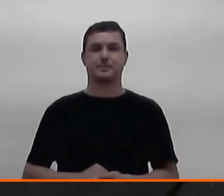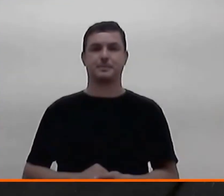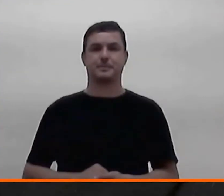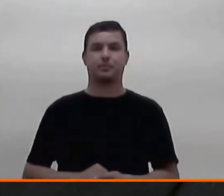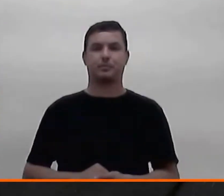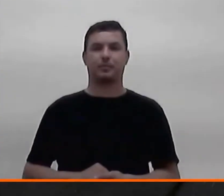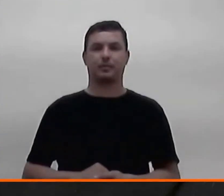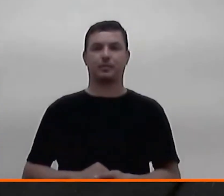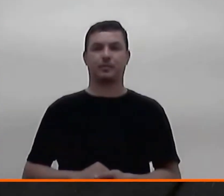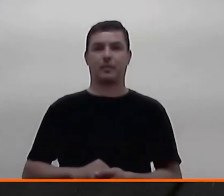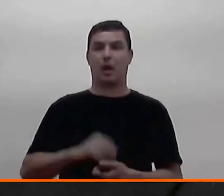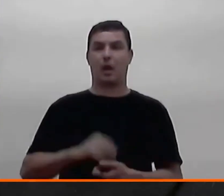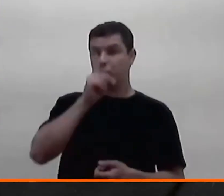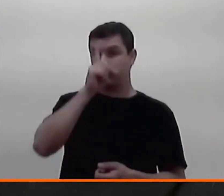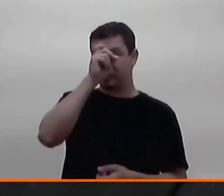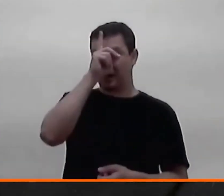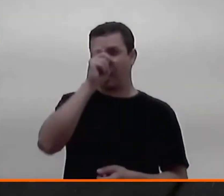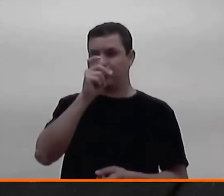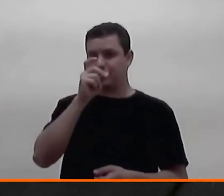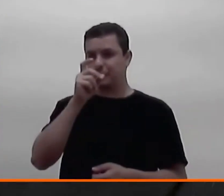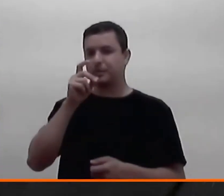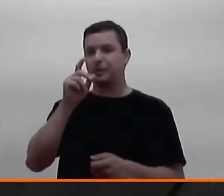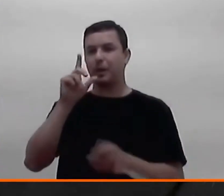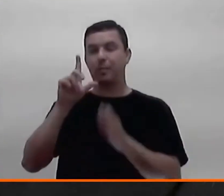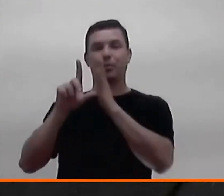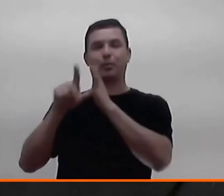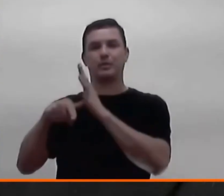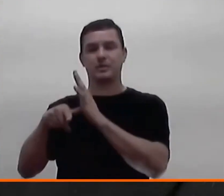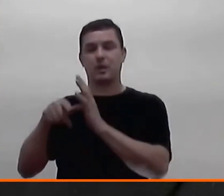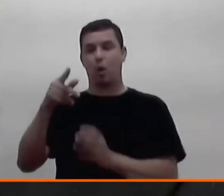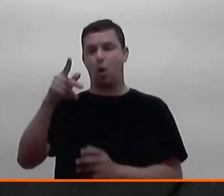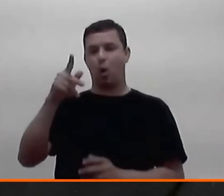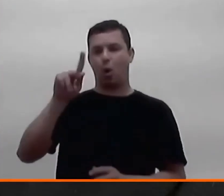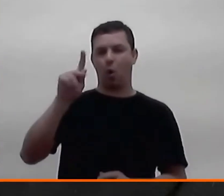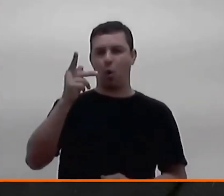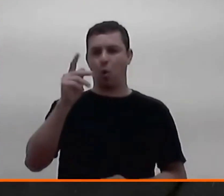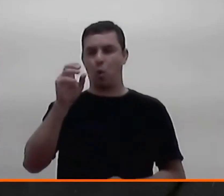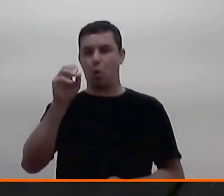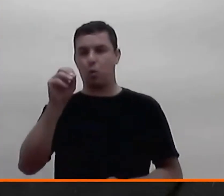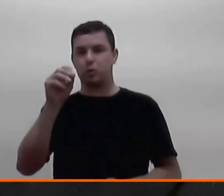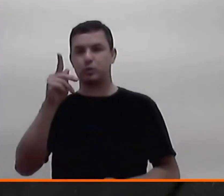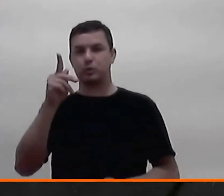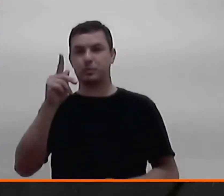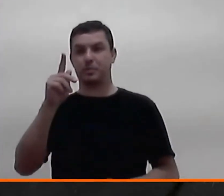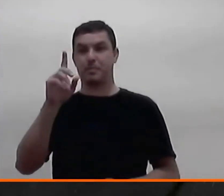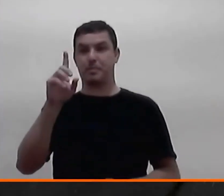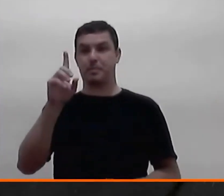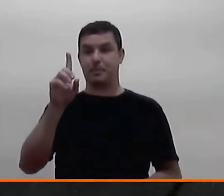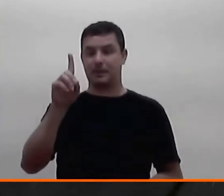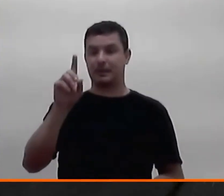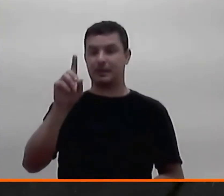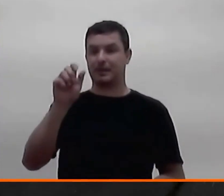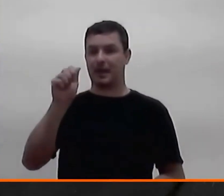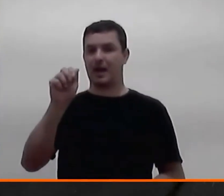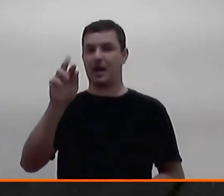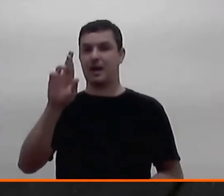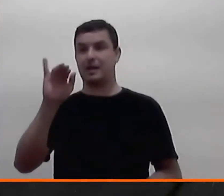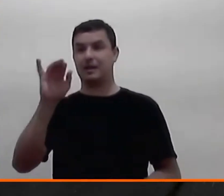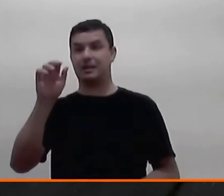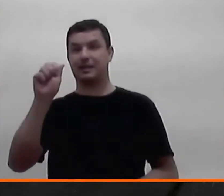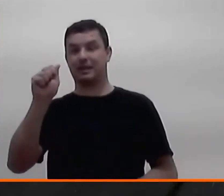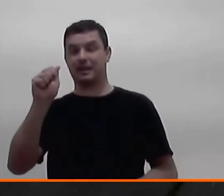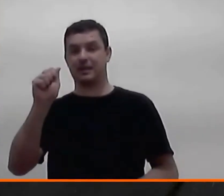hospedaria. Você sabe o que hospedaria aqui é? Hospedaria aqui é a